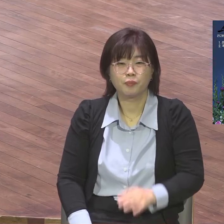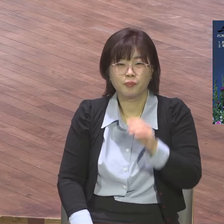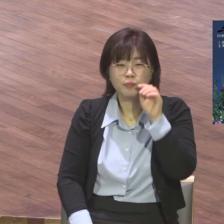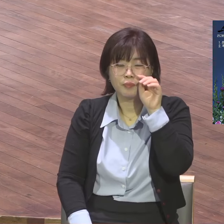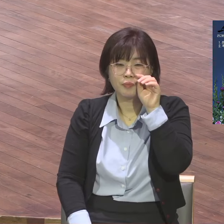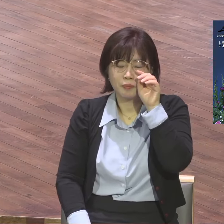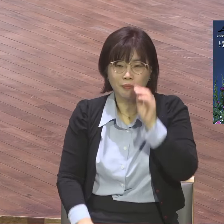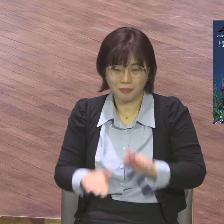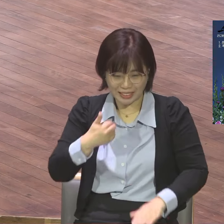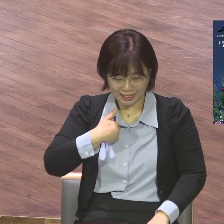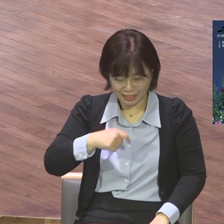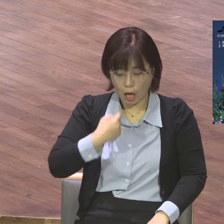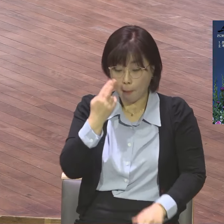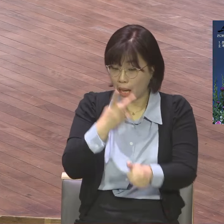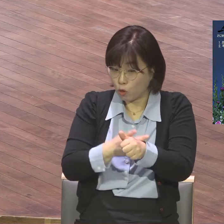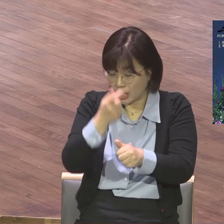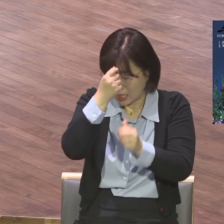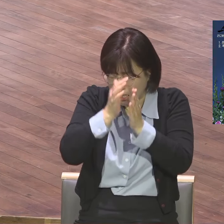영이 떠서 갔다 왔는데